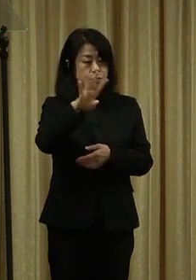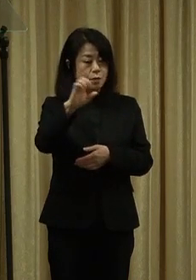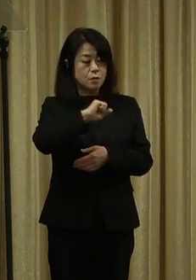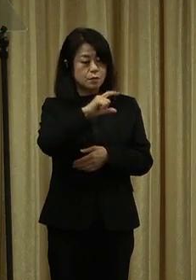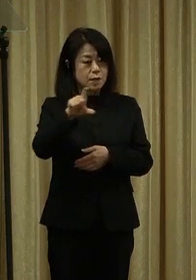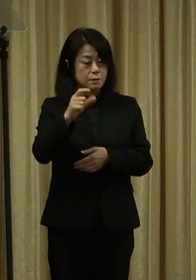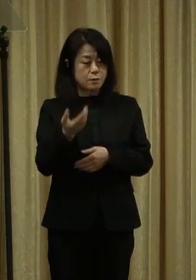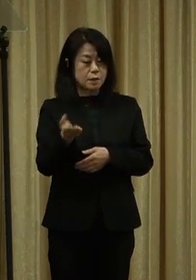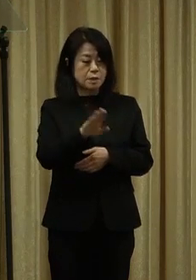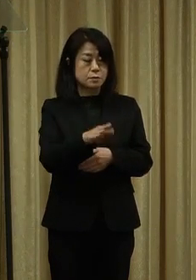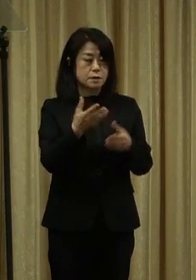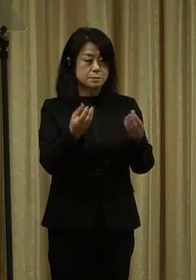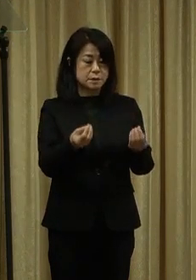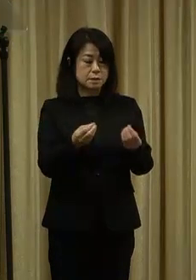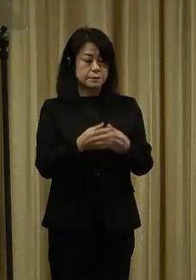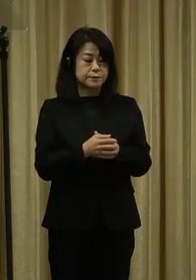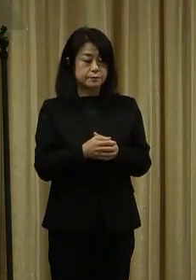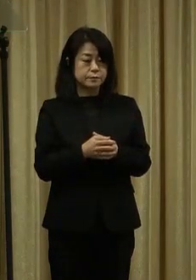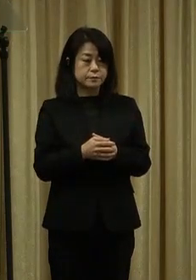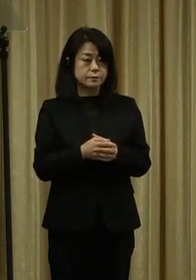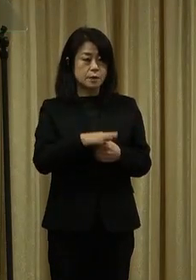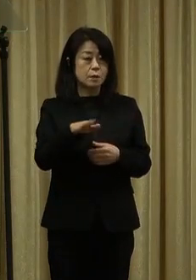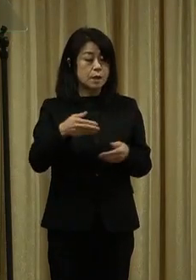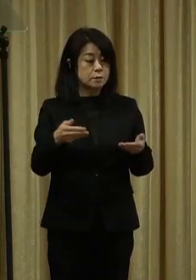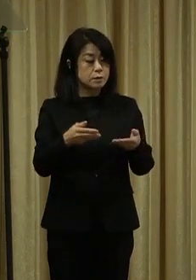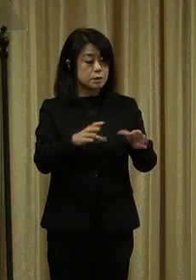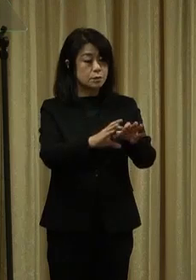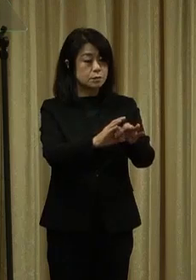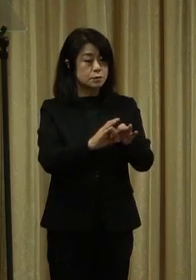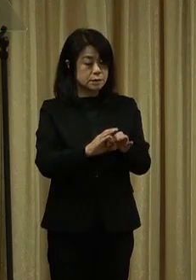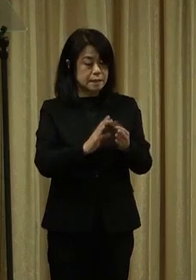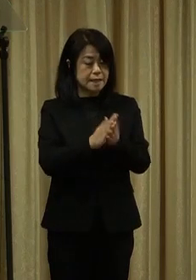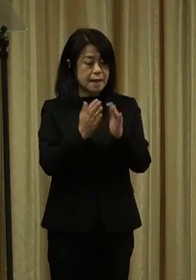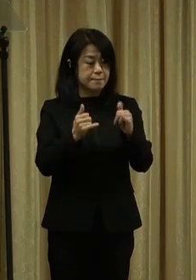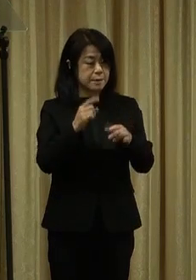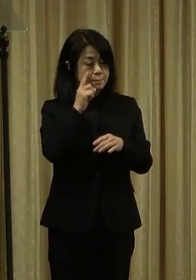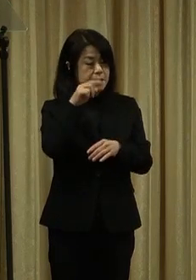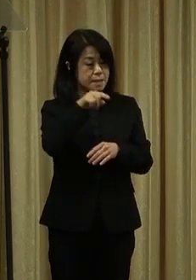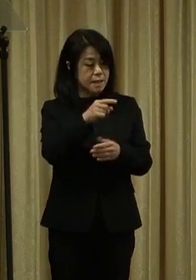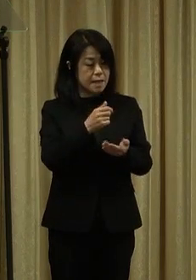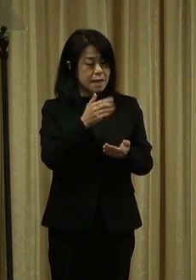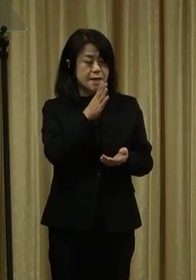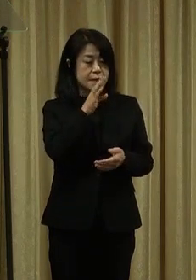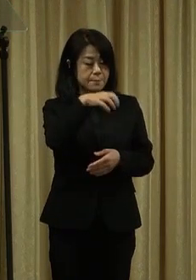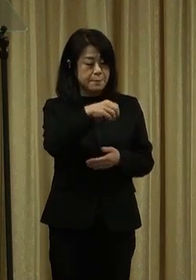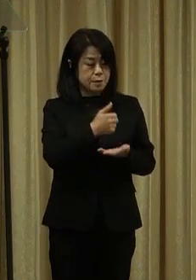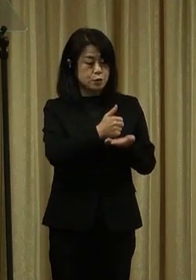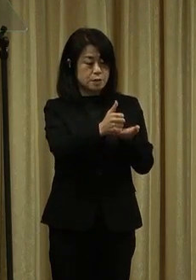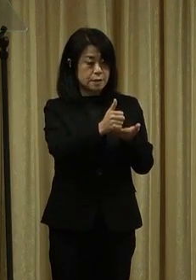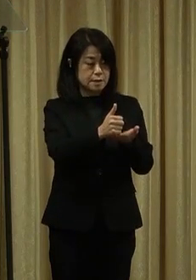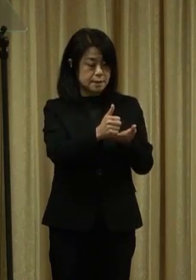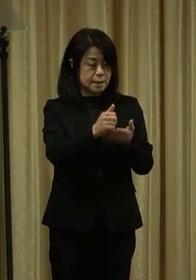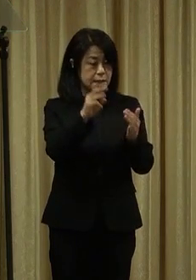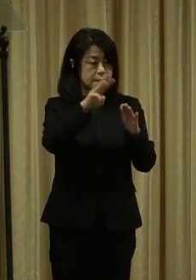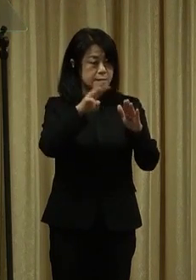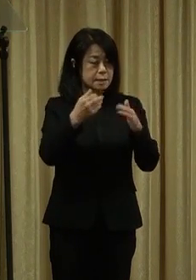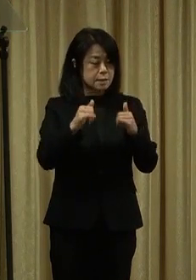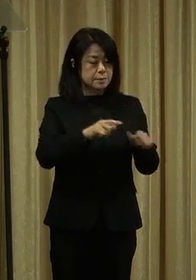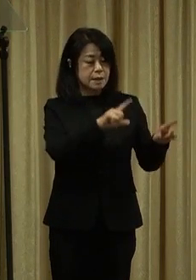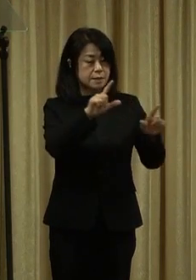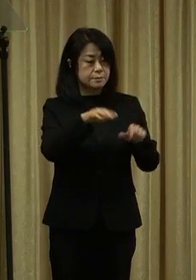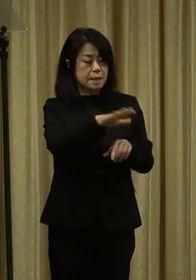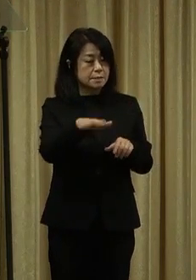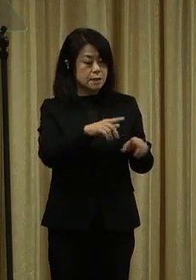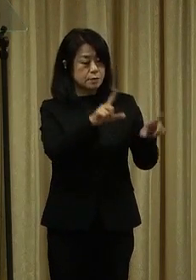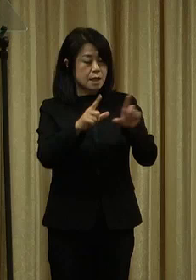を計上いたしました。これらの事業を通じ、県民目線、現場主義で被災者の皆さんの生活の再